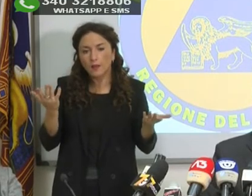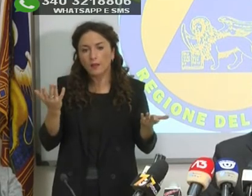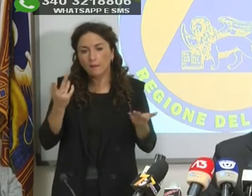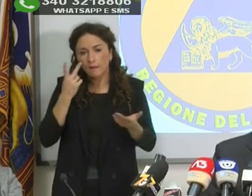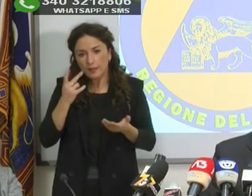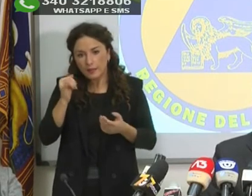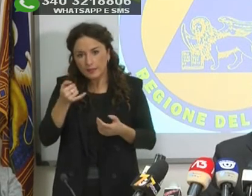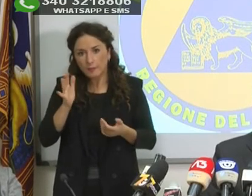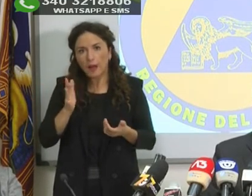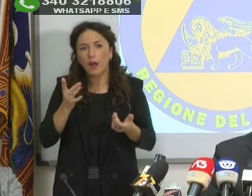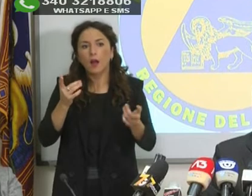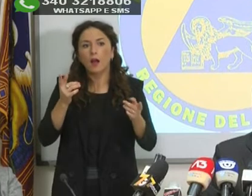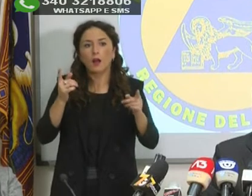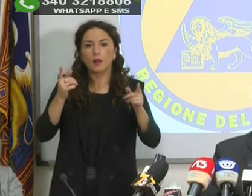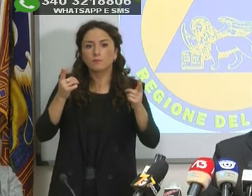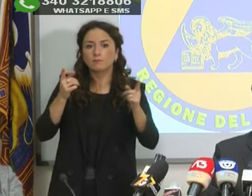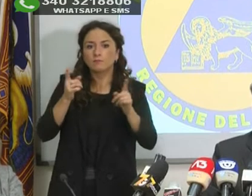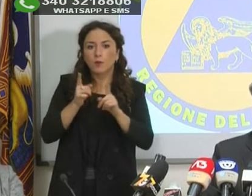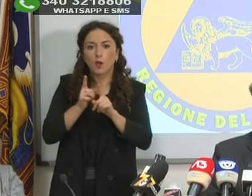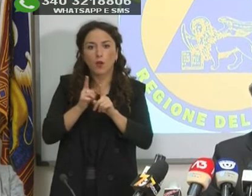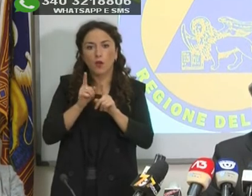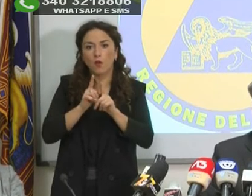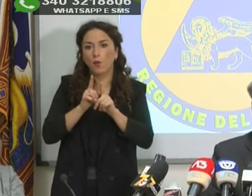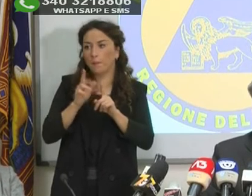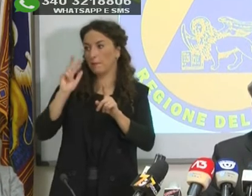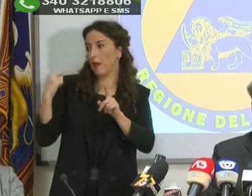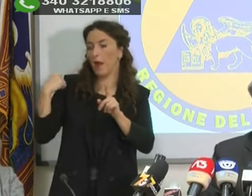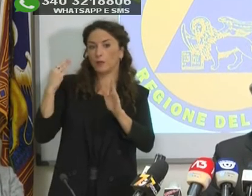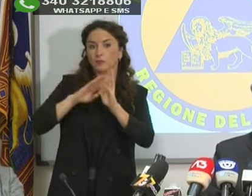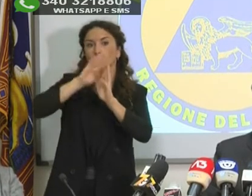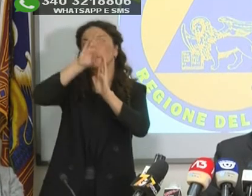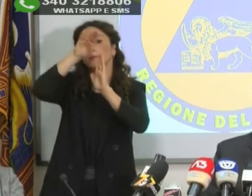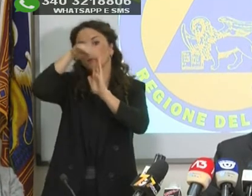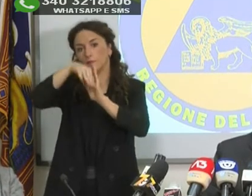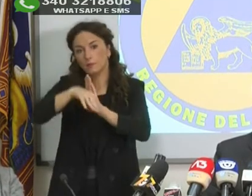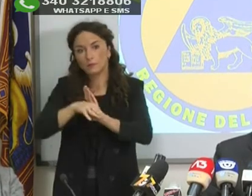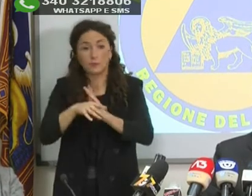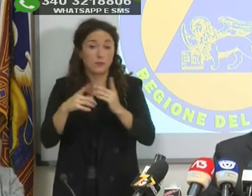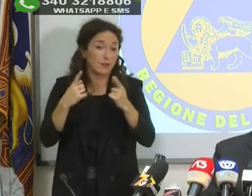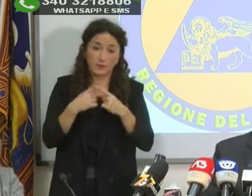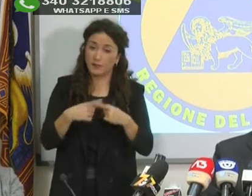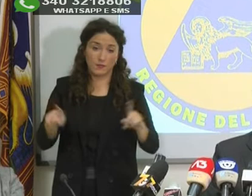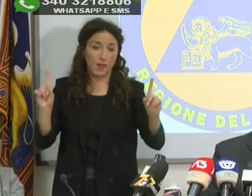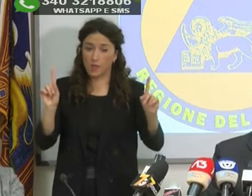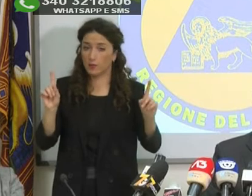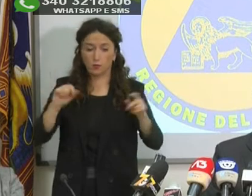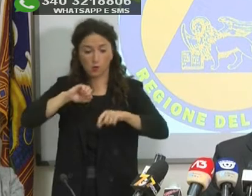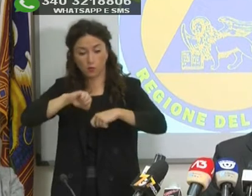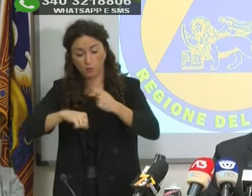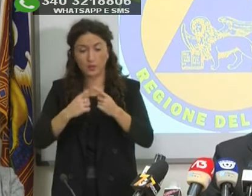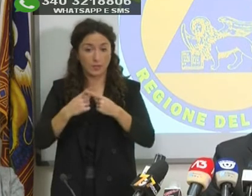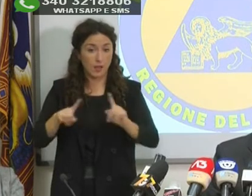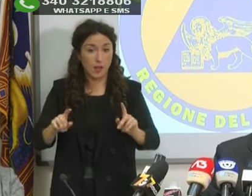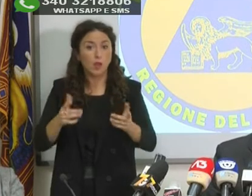non è che ci aspettiamo che segua lo stesso andamento di marzo, no? Avete visto, ha una pendenza totalmente diversa e quindi